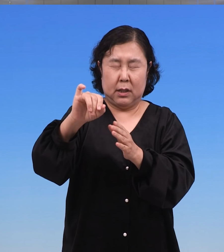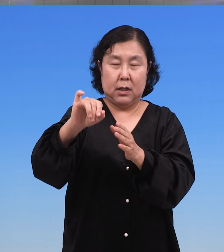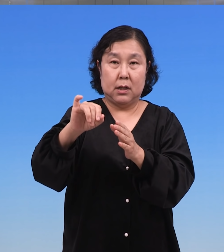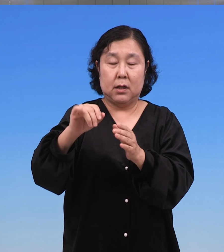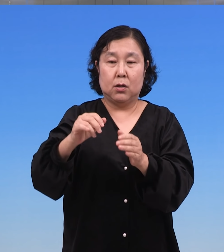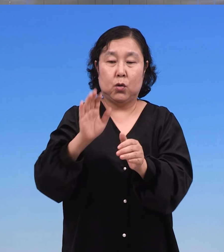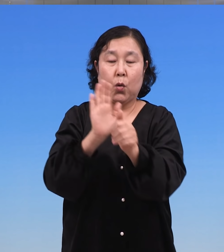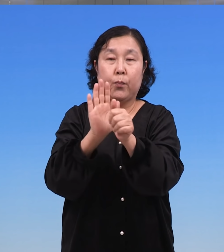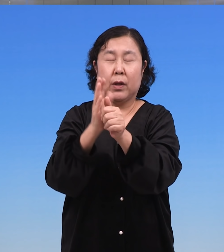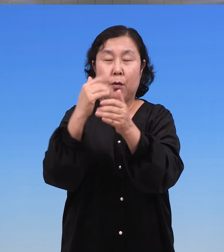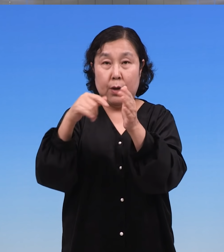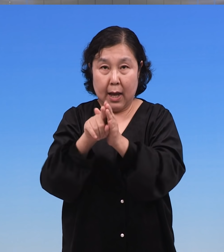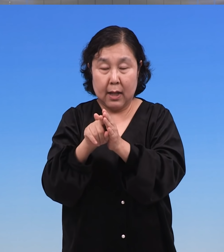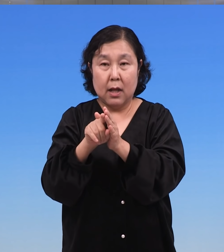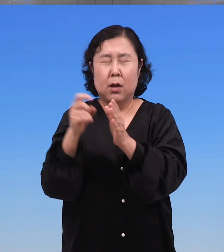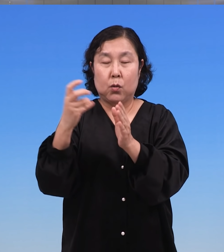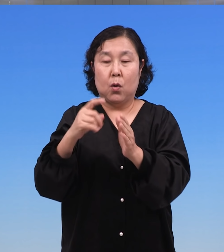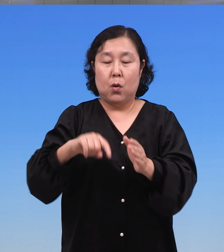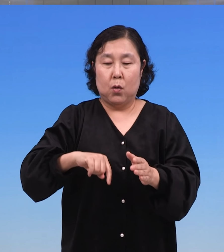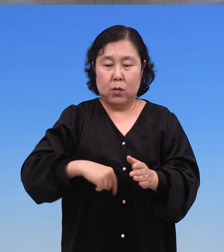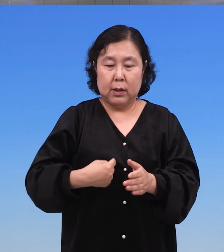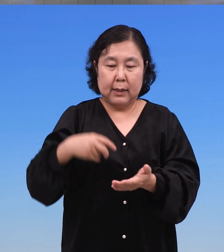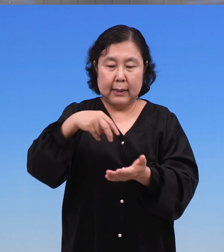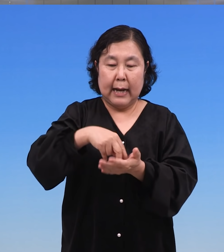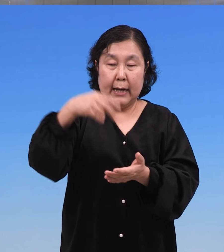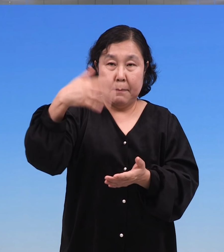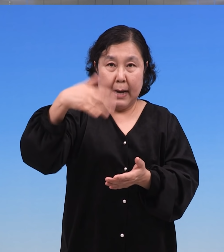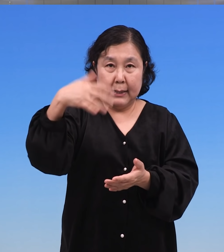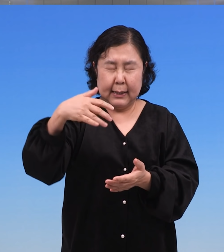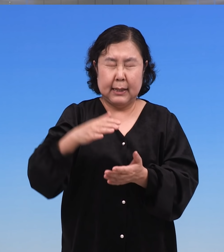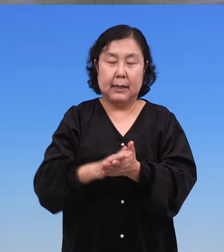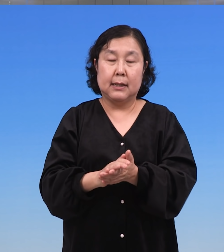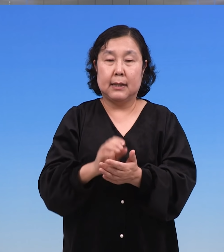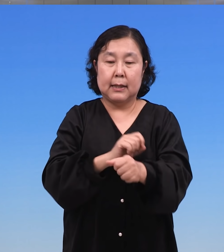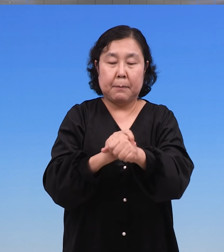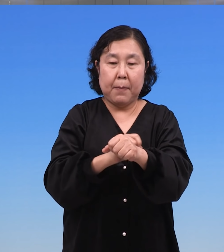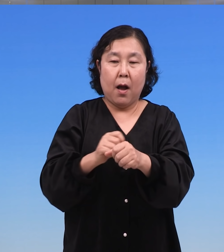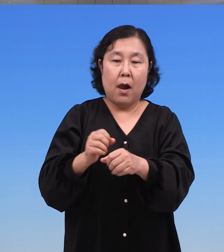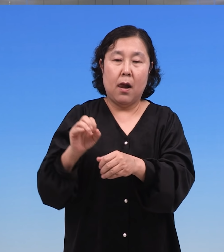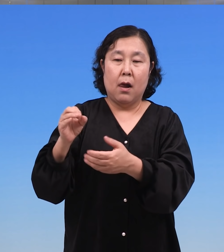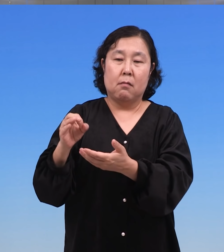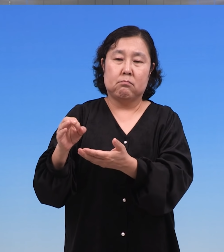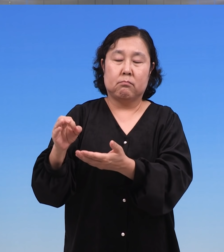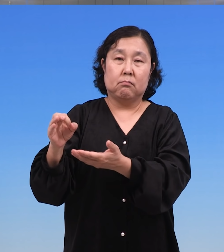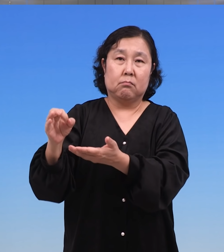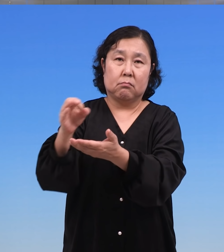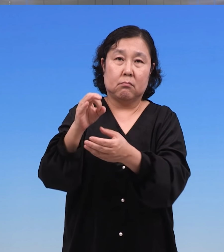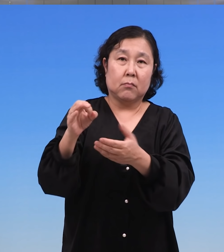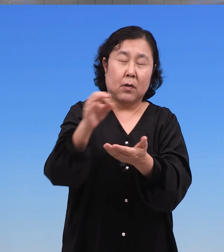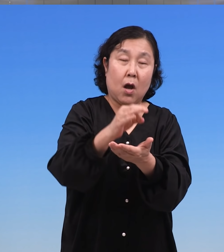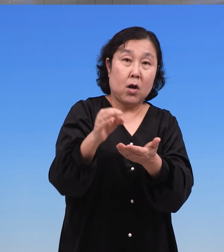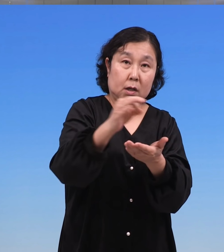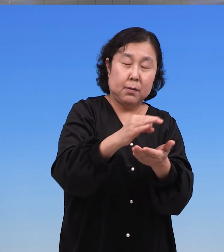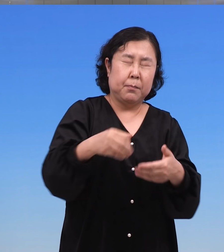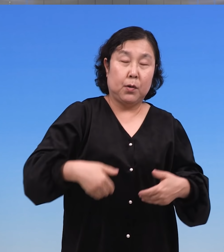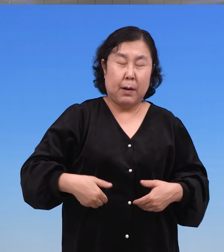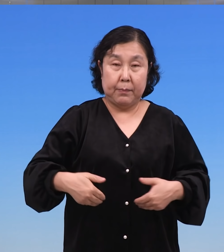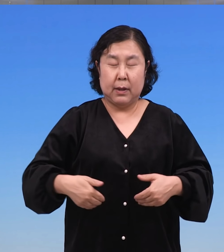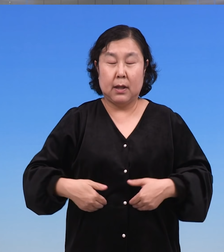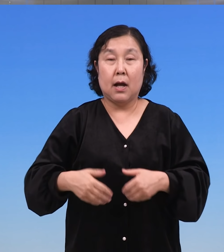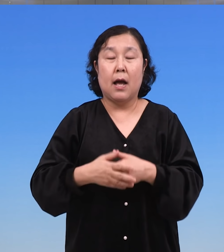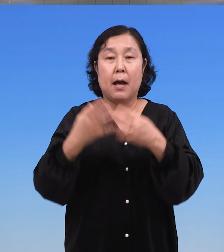또 하나는 이런 상황에서 우리 미자립 교회들을 위한 특별 헌금을 좀 하자는 겁니다. 지금 왜 미자립 교회를 위한